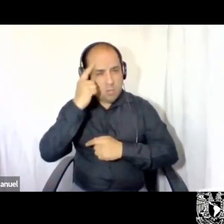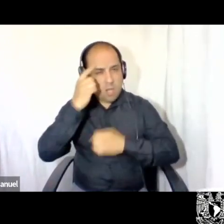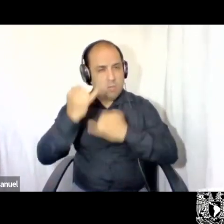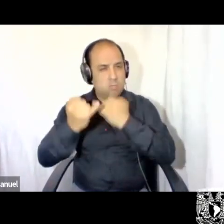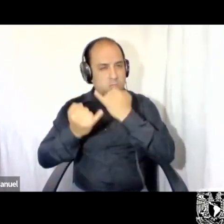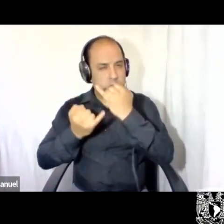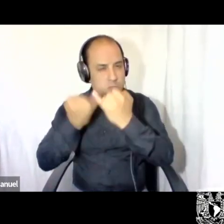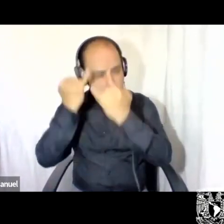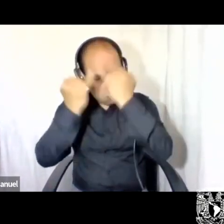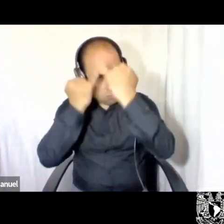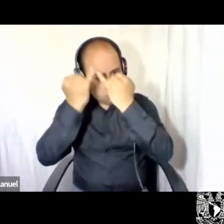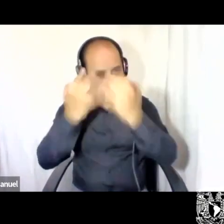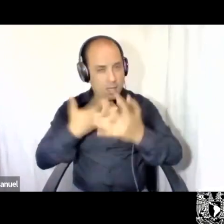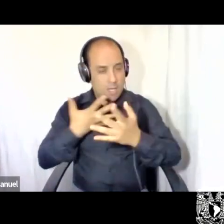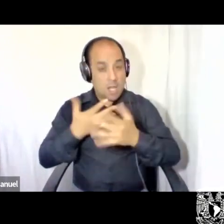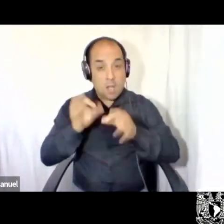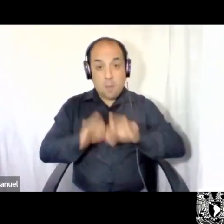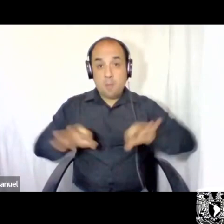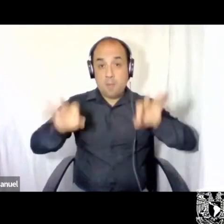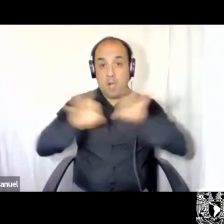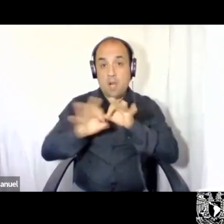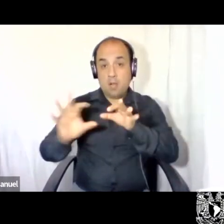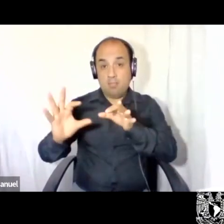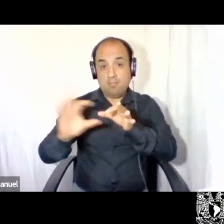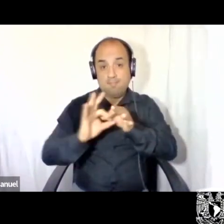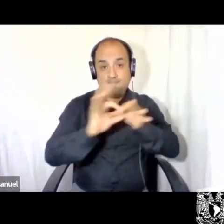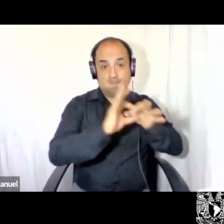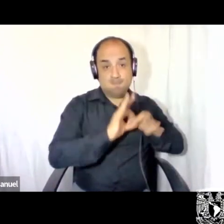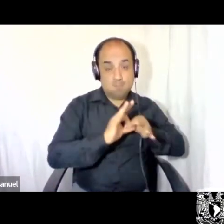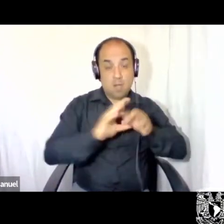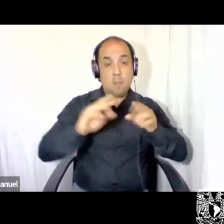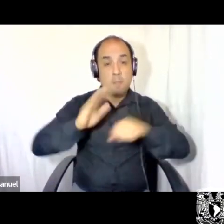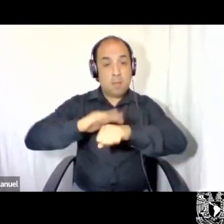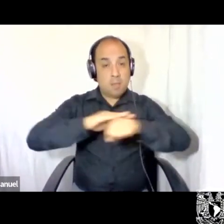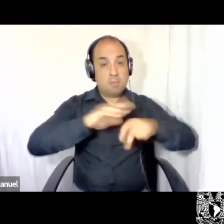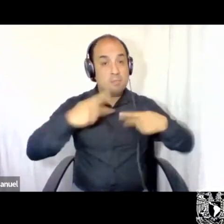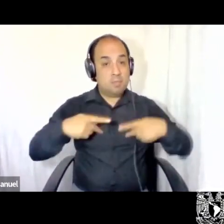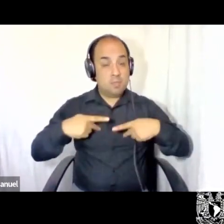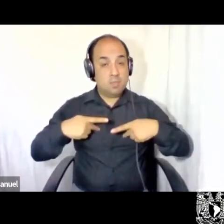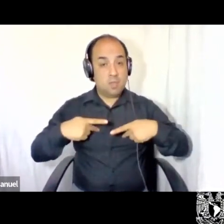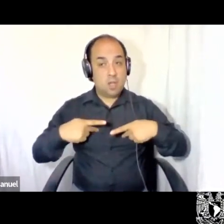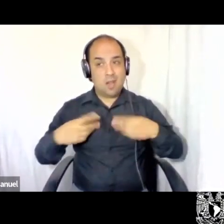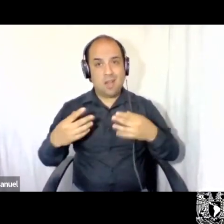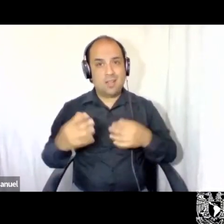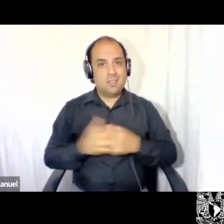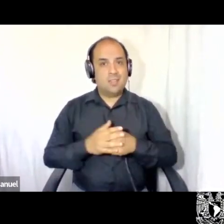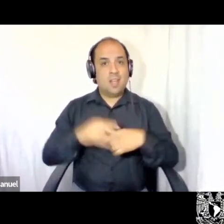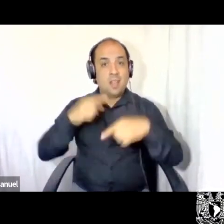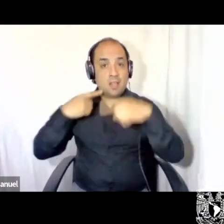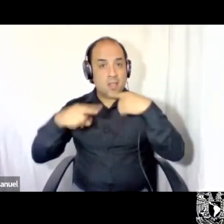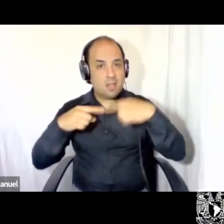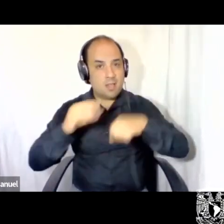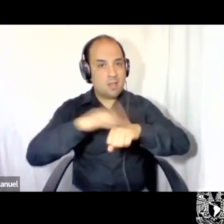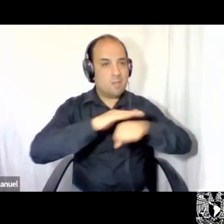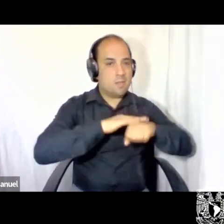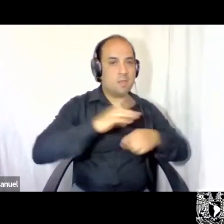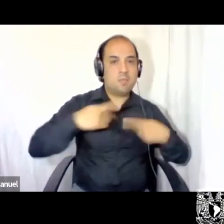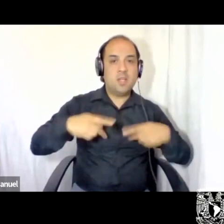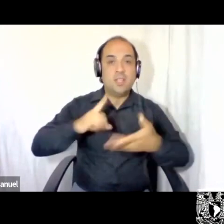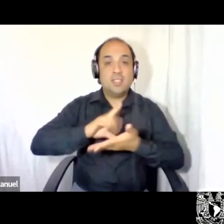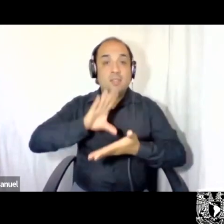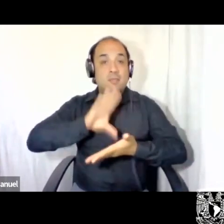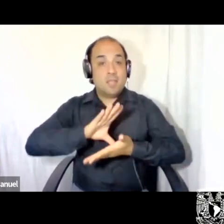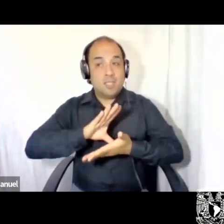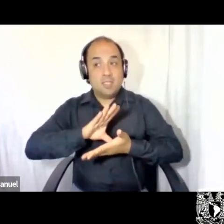relacionarnos con más personas y con la banda ESCA que está generando también conocimiento desde